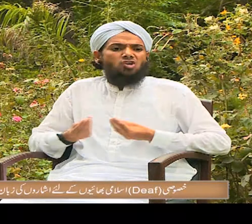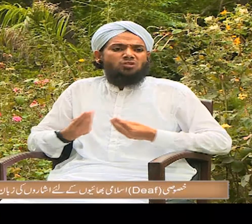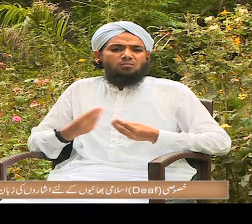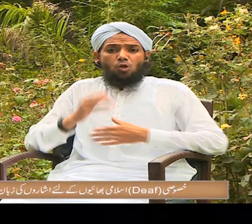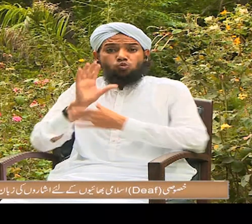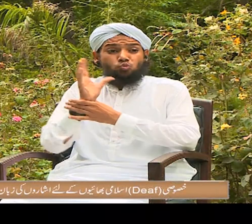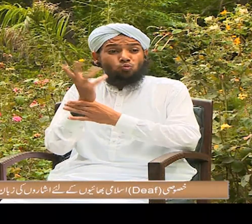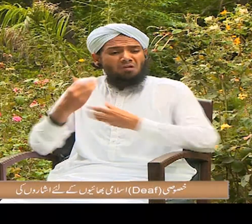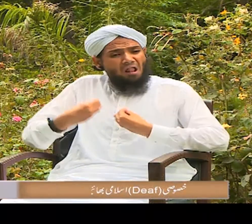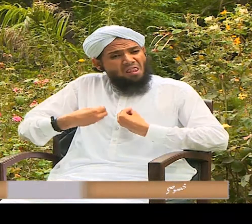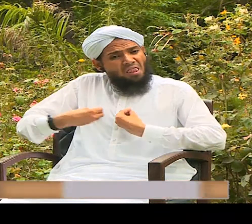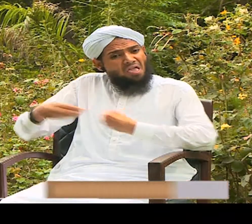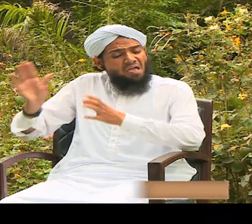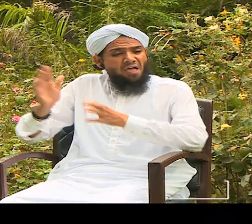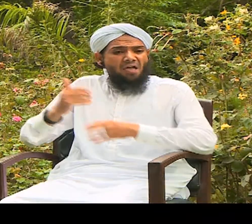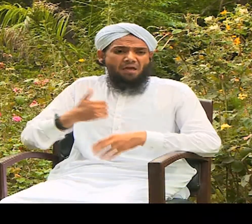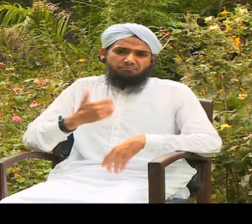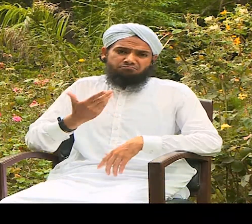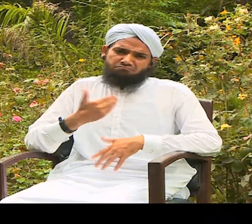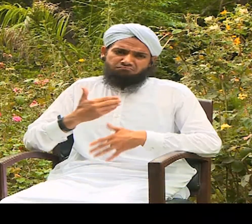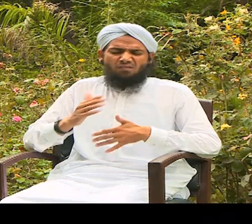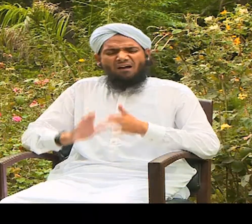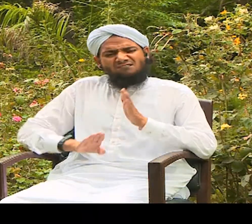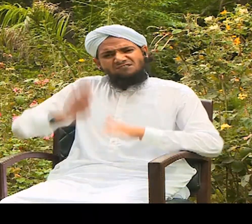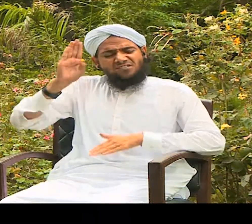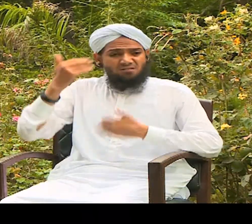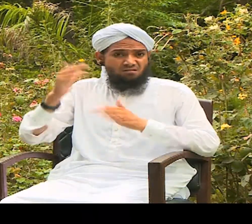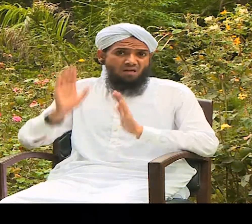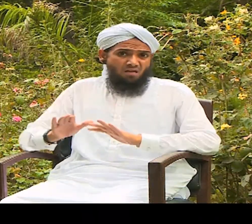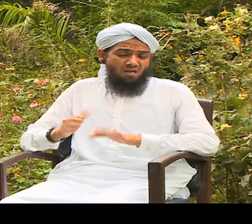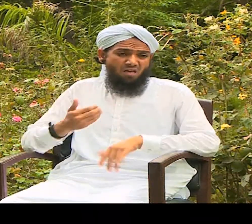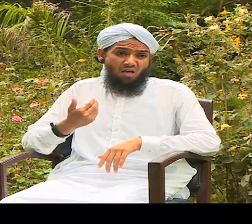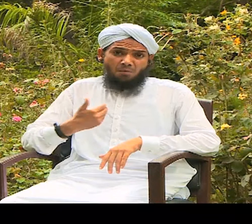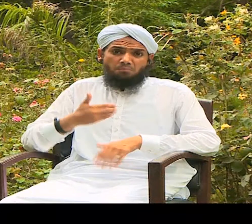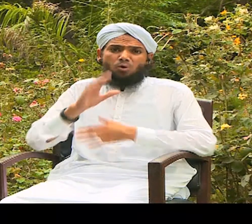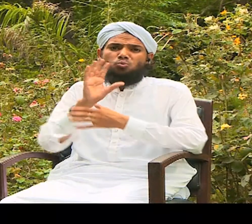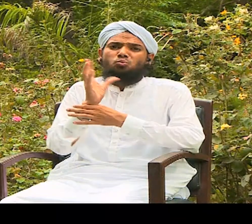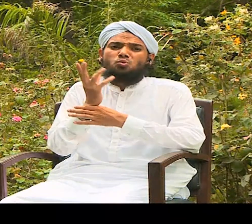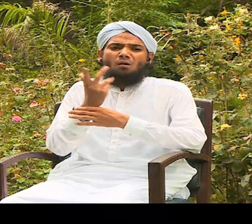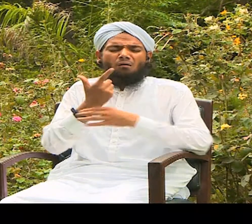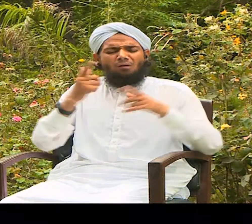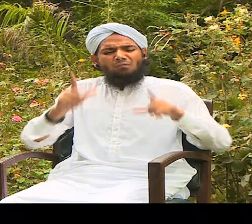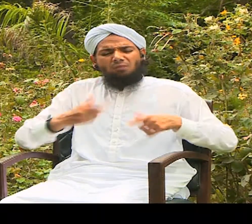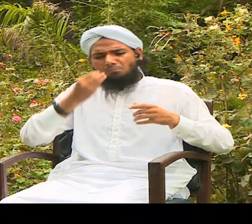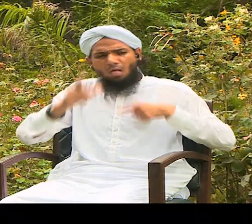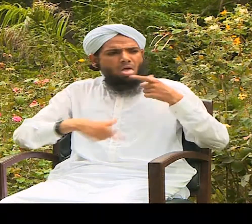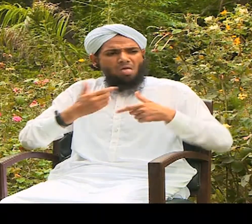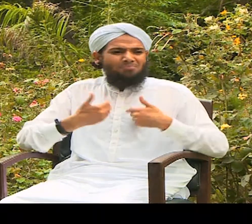کیا اور دنیا سے بے رغبتی ان کے اندر بدرجہ اتم پائی جاتی ہے۔ ہمیں تو دنیاوی نعمتیں میسر ہی